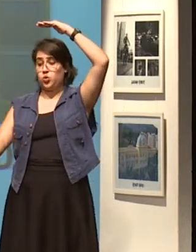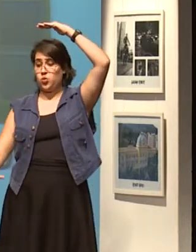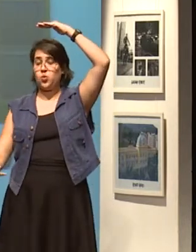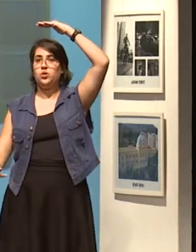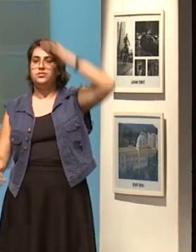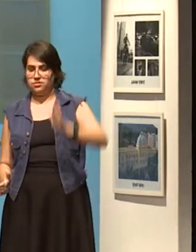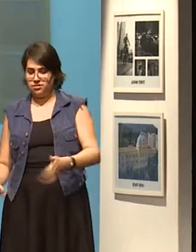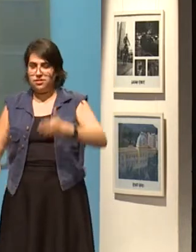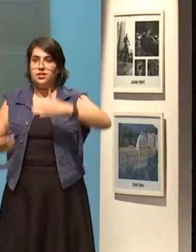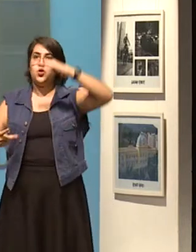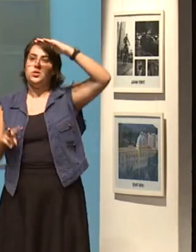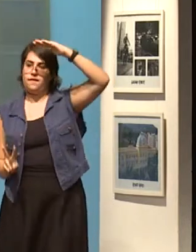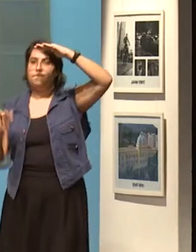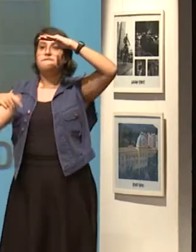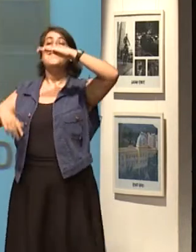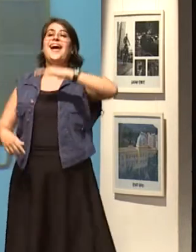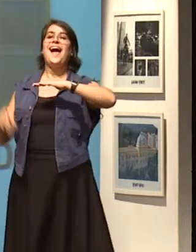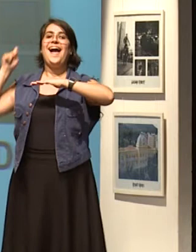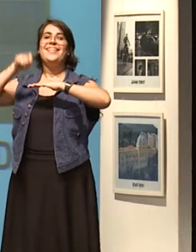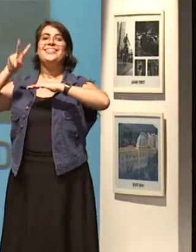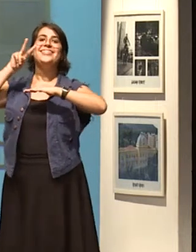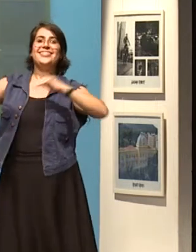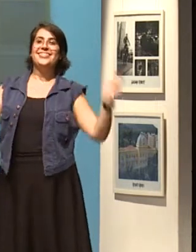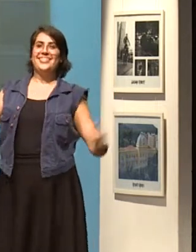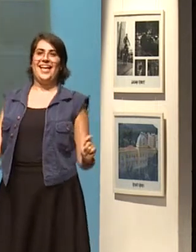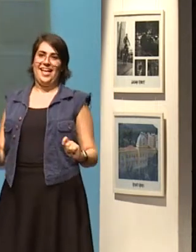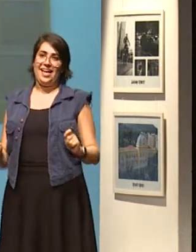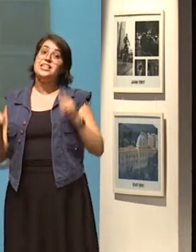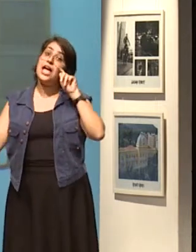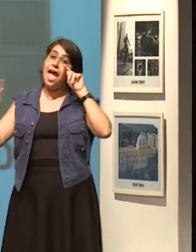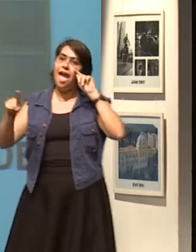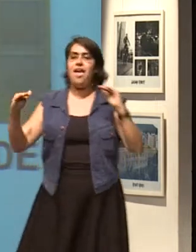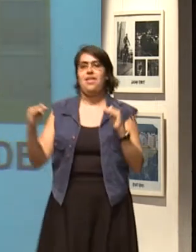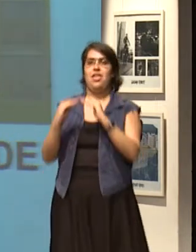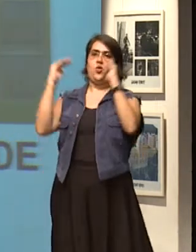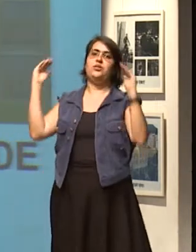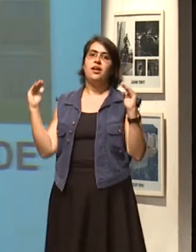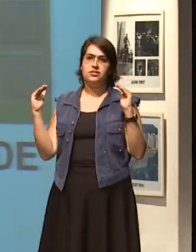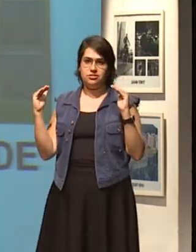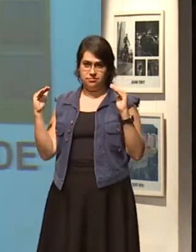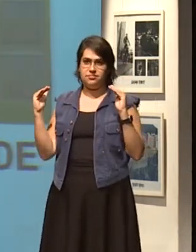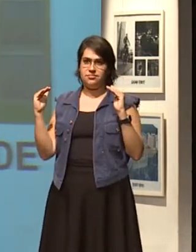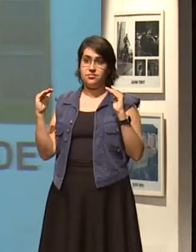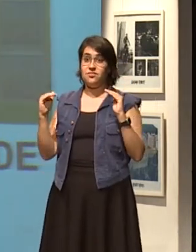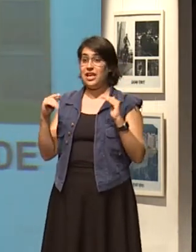E a baixinha precisaria de duas para conseguir assistir. Então,